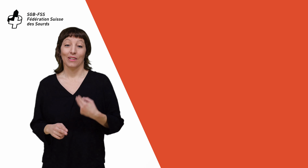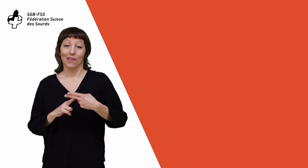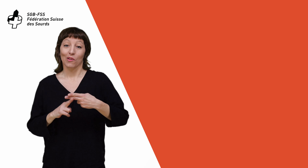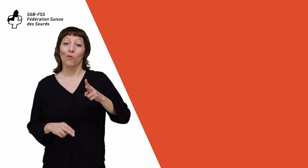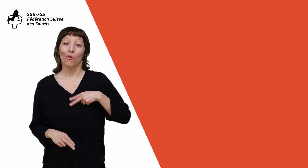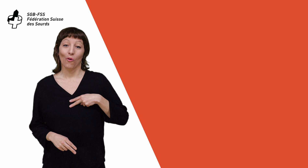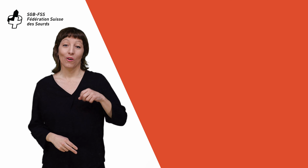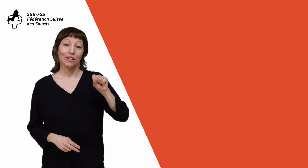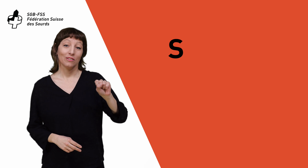Je m'appelle...